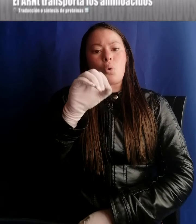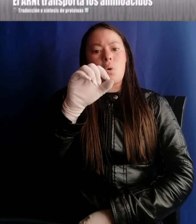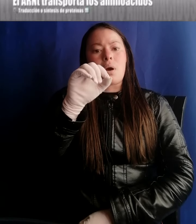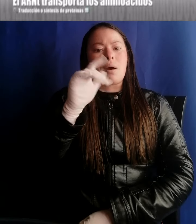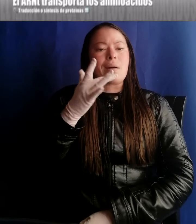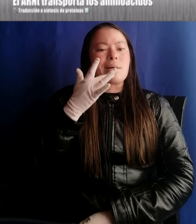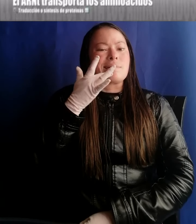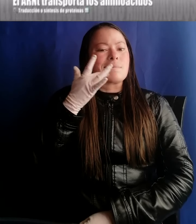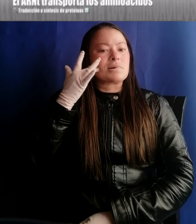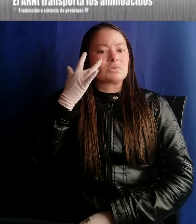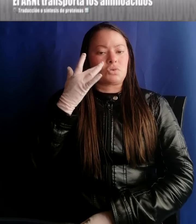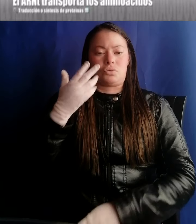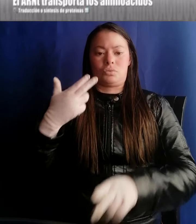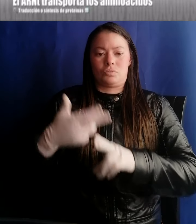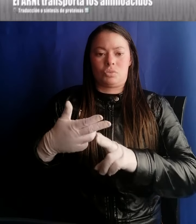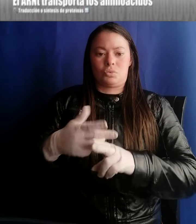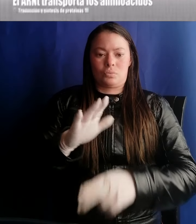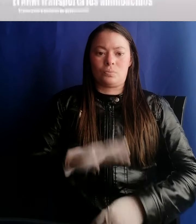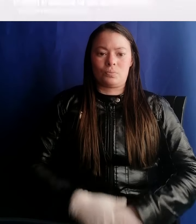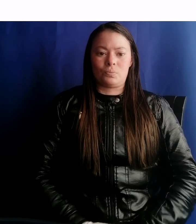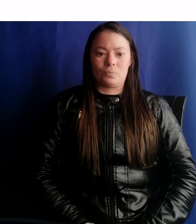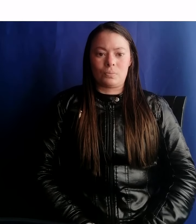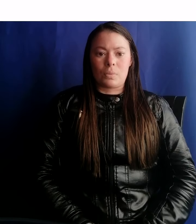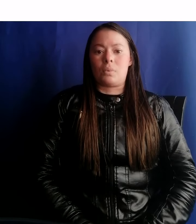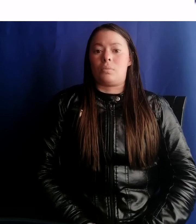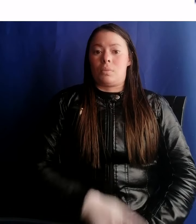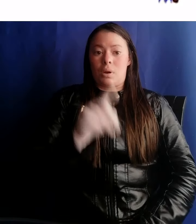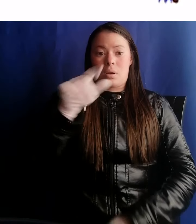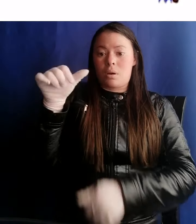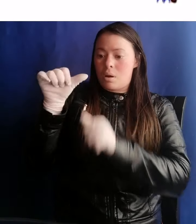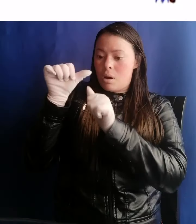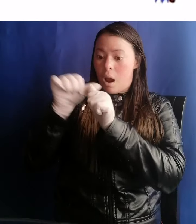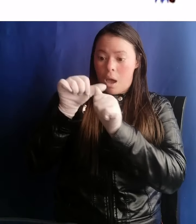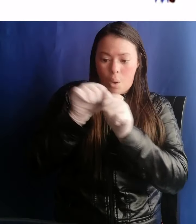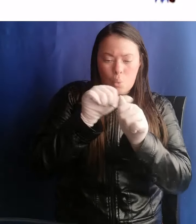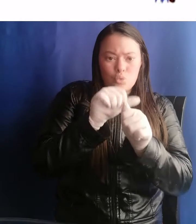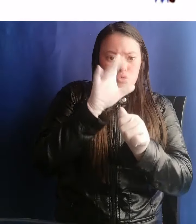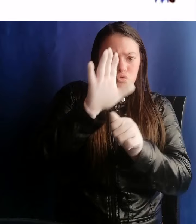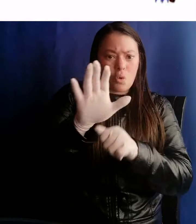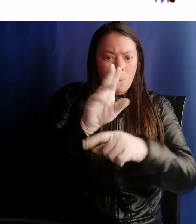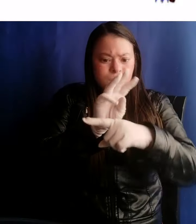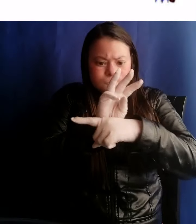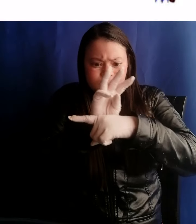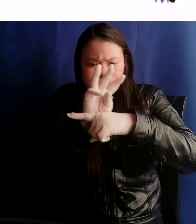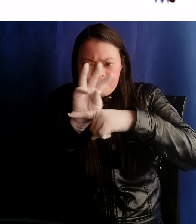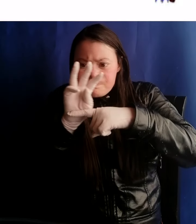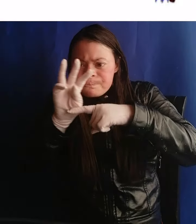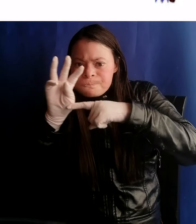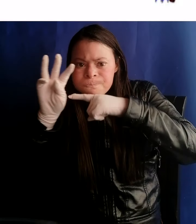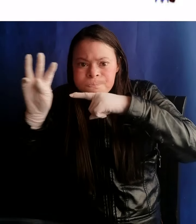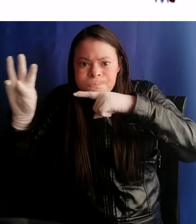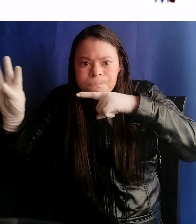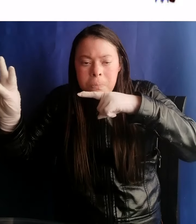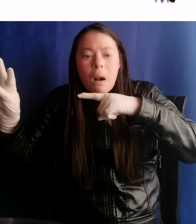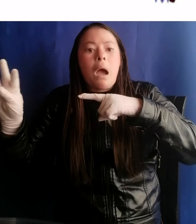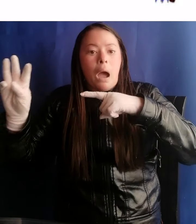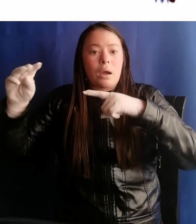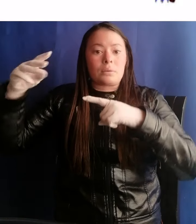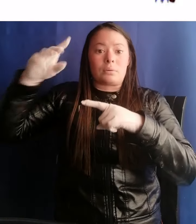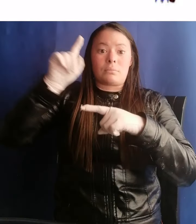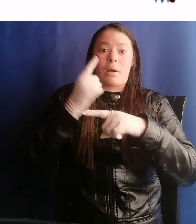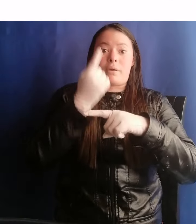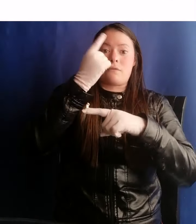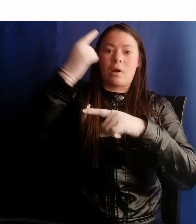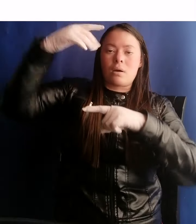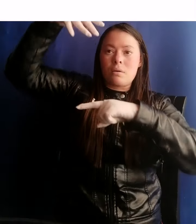un aminoácido específico. Es así un transporte de aminoácidos. Cada aminoácido